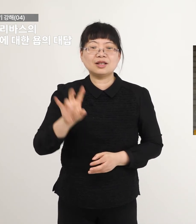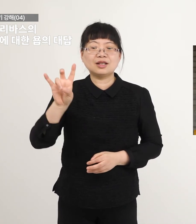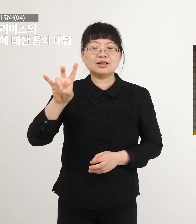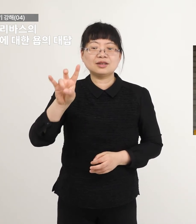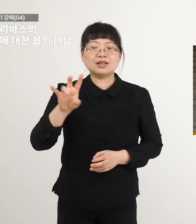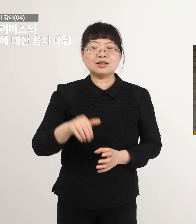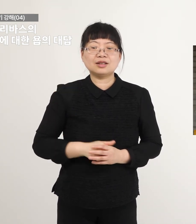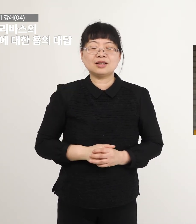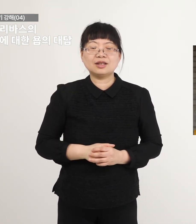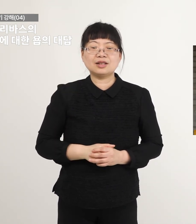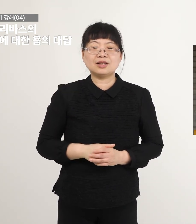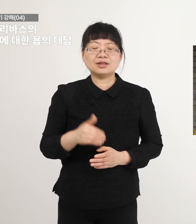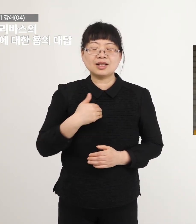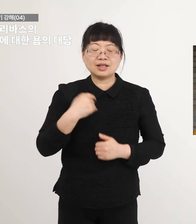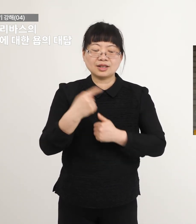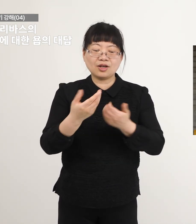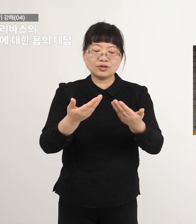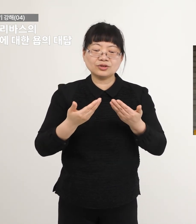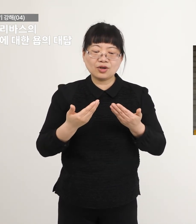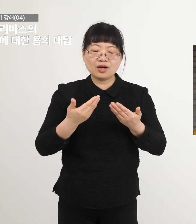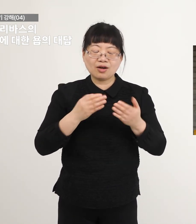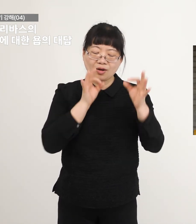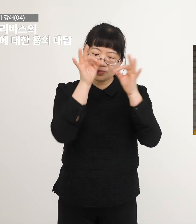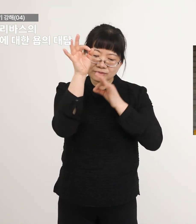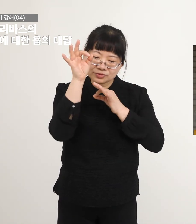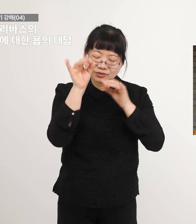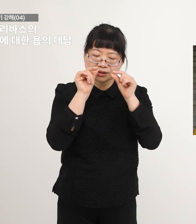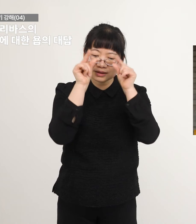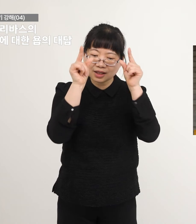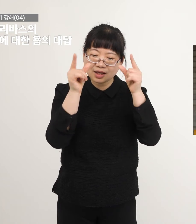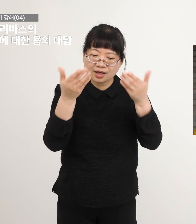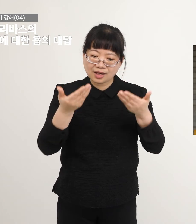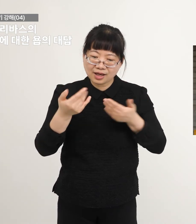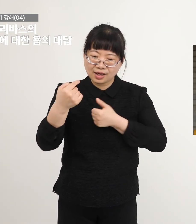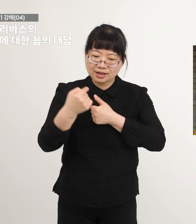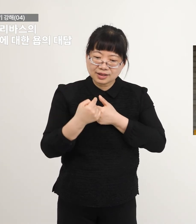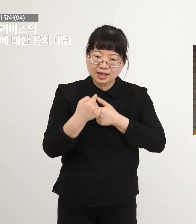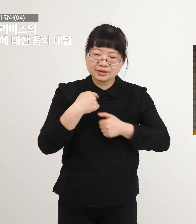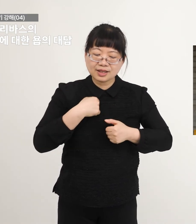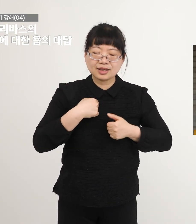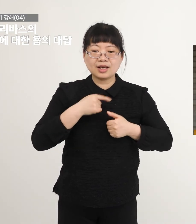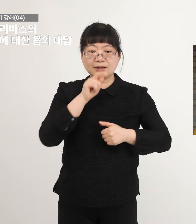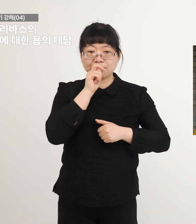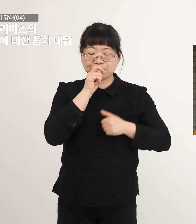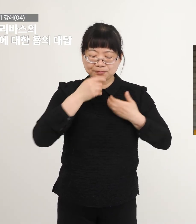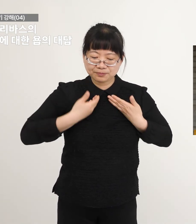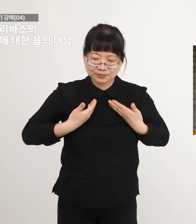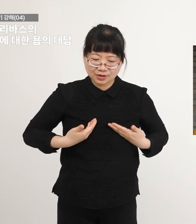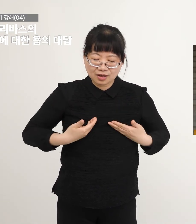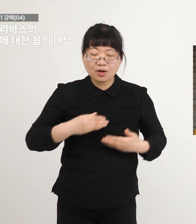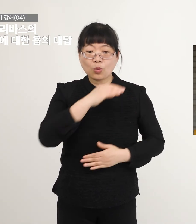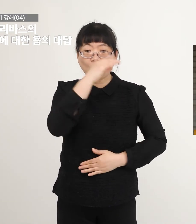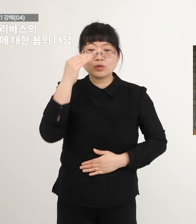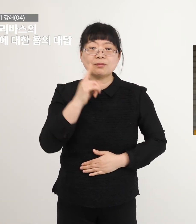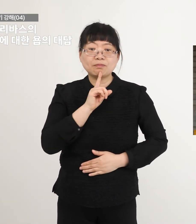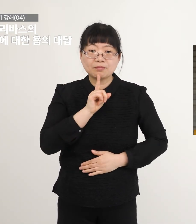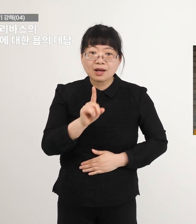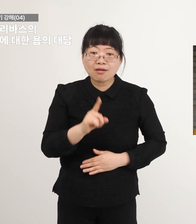24절 내게 가르쳐서 나의 허물된 것을 깨닫게 하라. 내가 잠잠하리라. 옳은